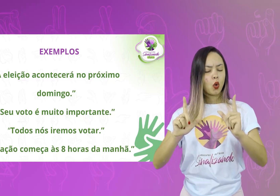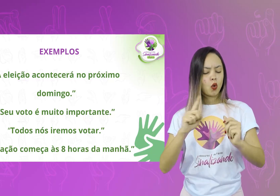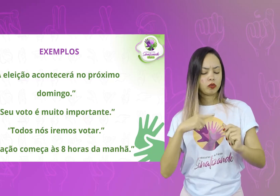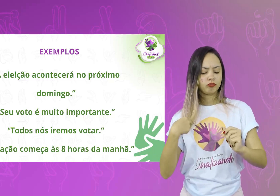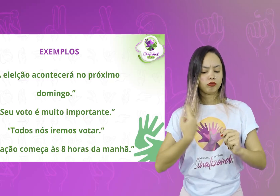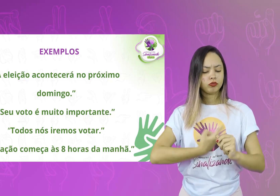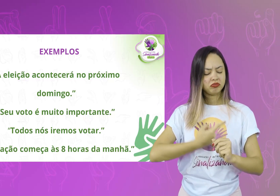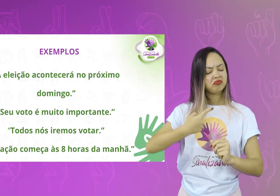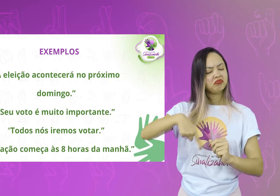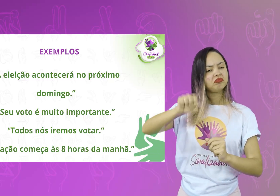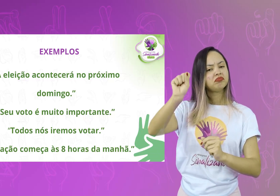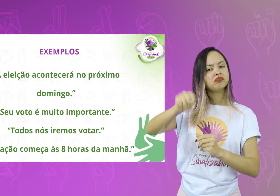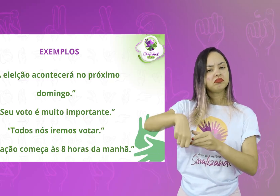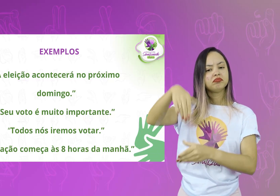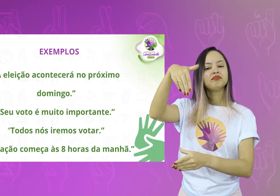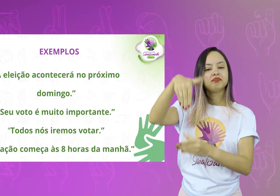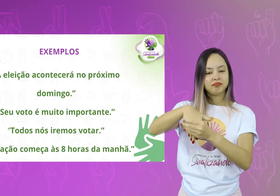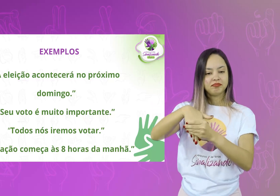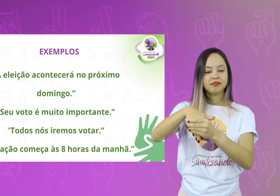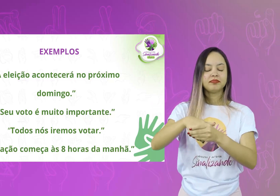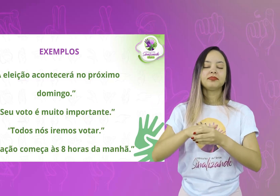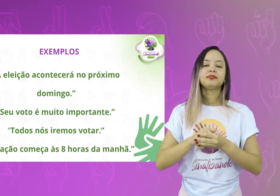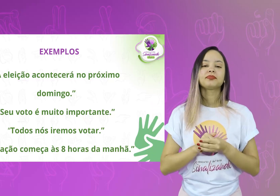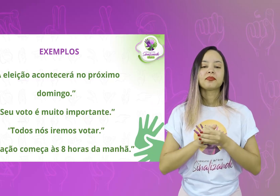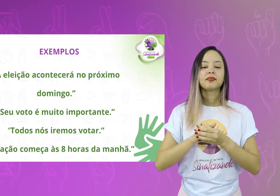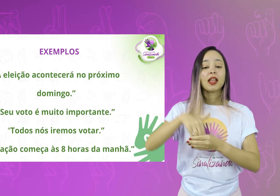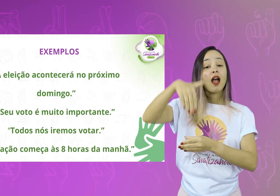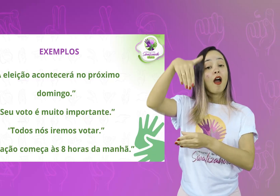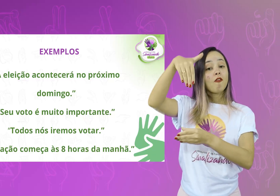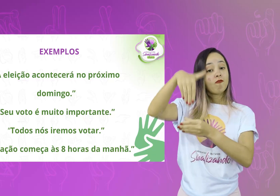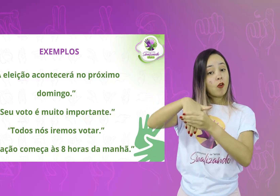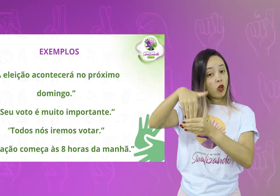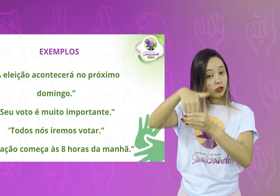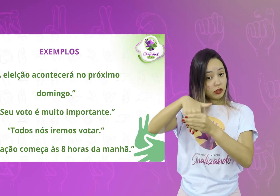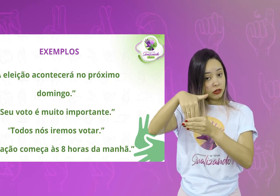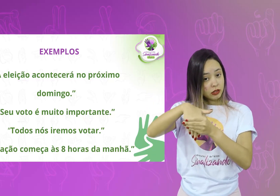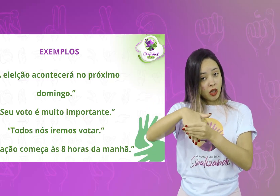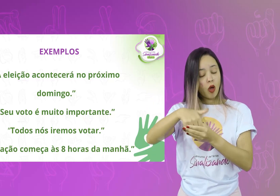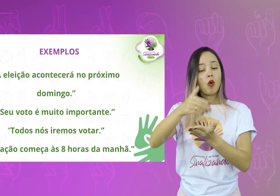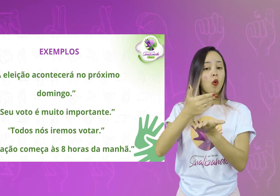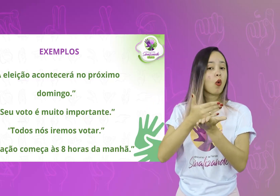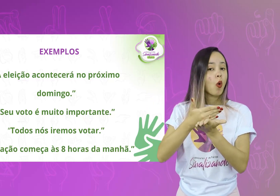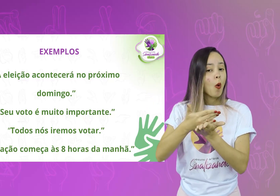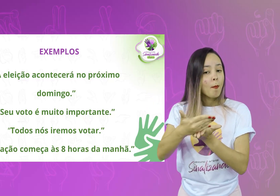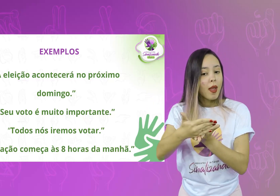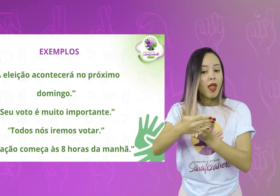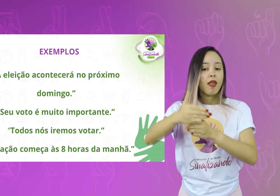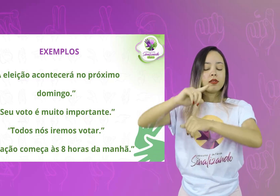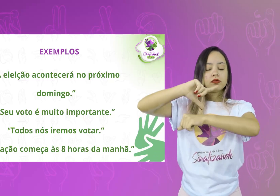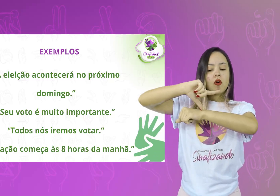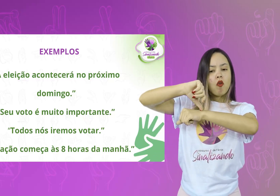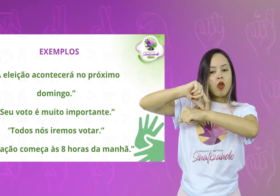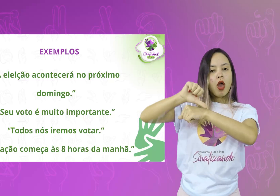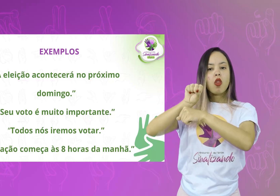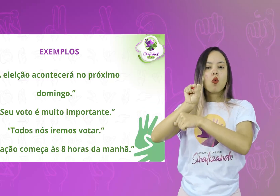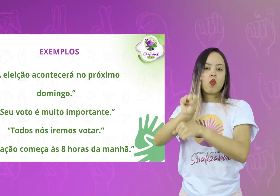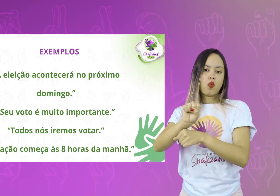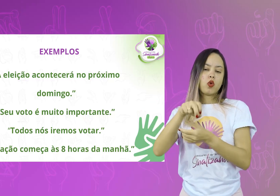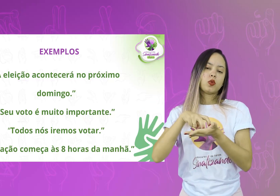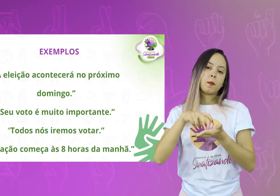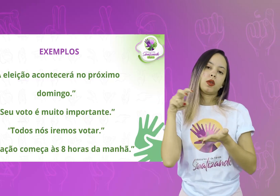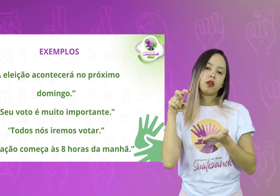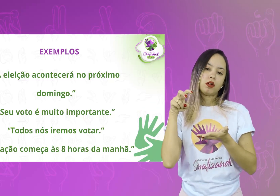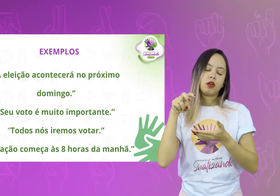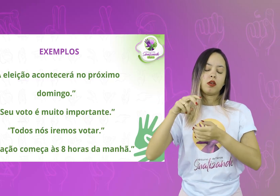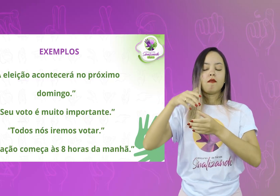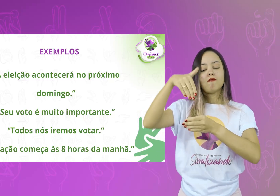Todos nós iremos votar. Ó, a votação começa às